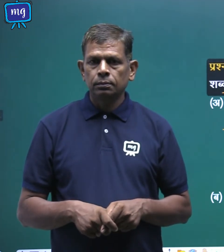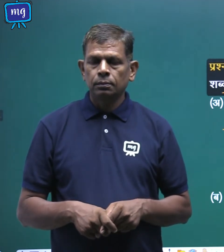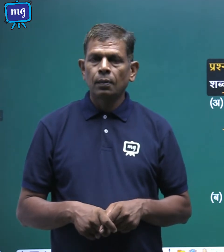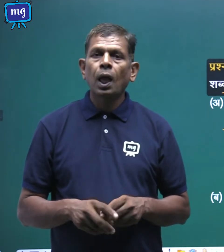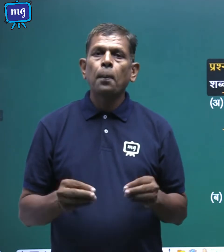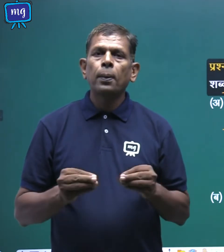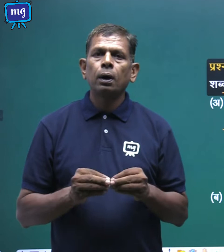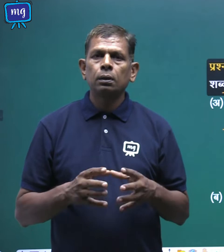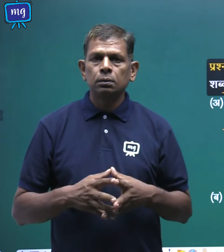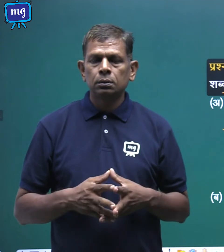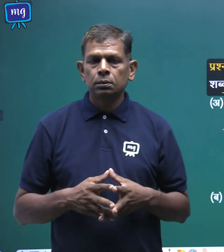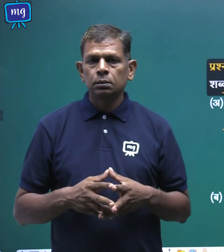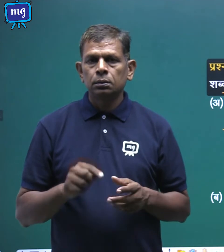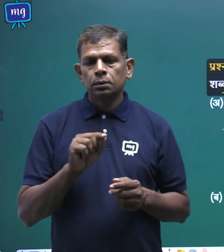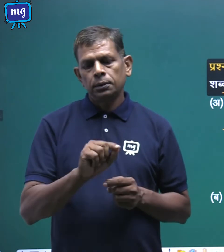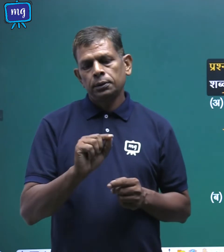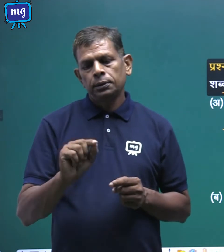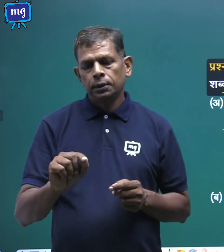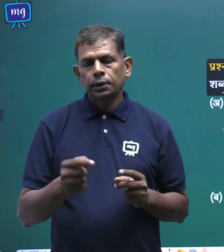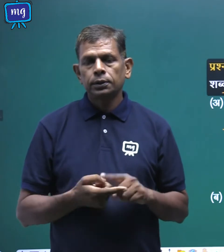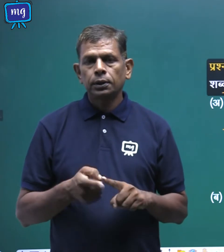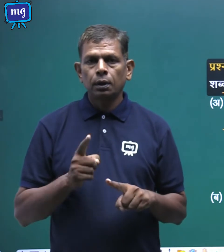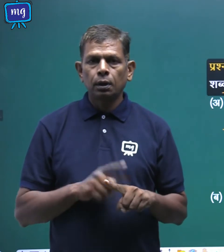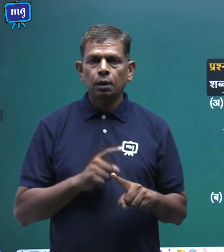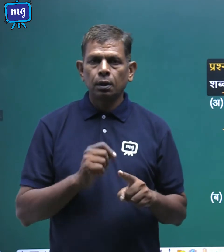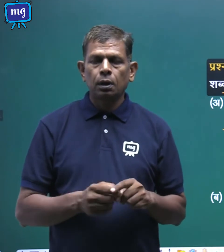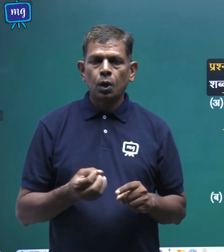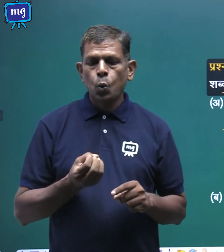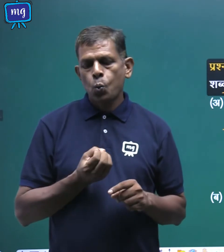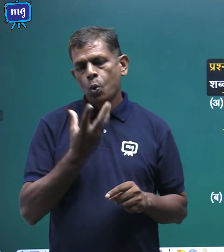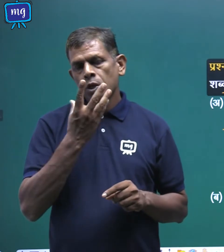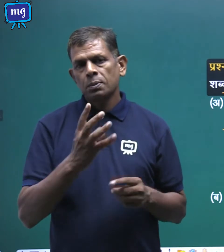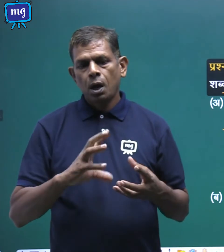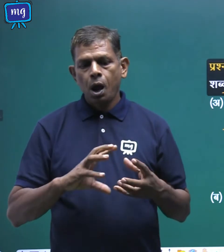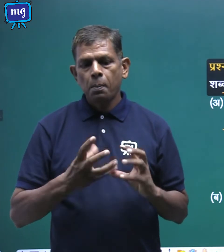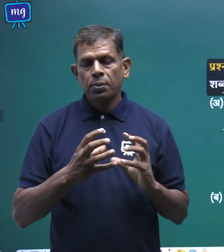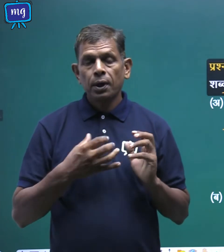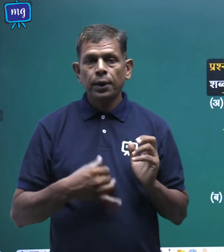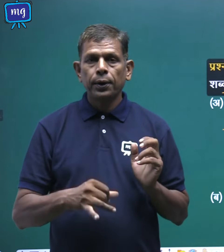ब, डैश से पुष्प बनता है।